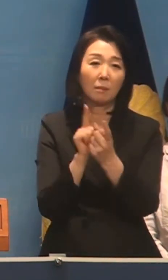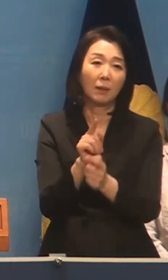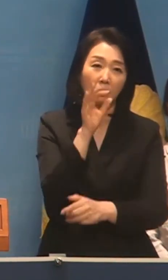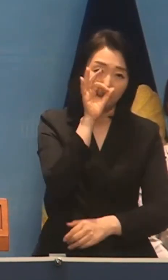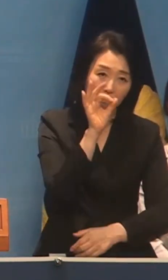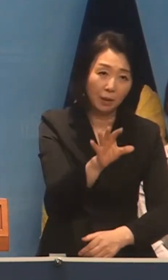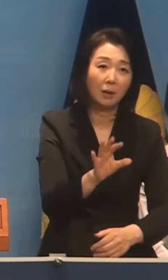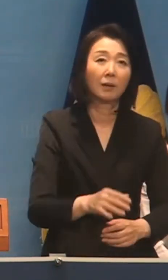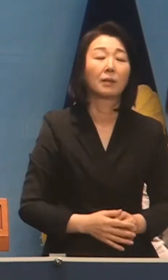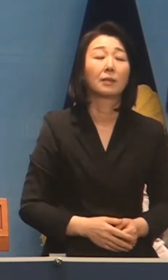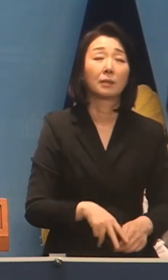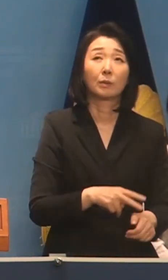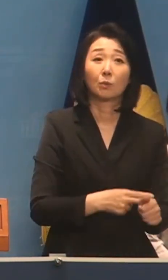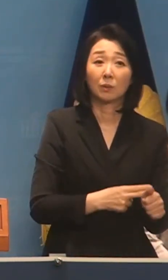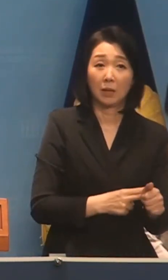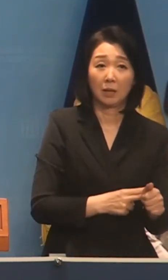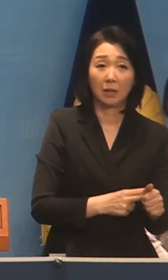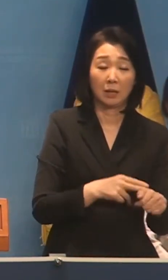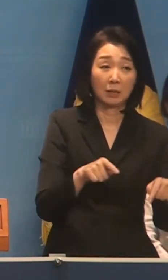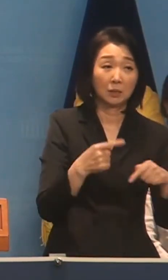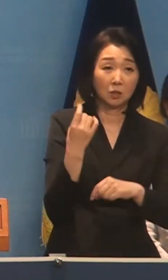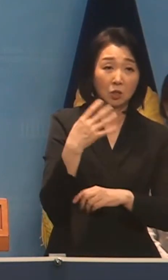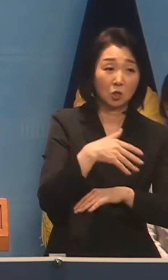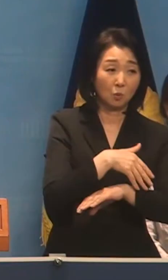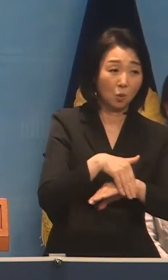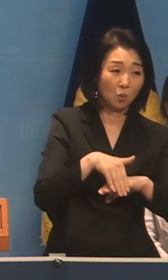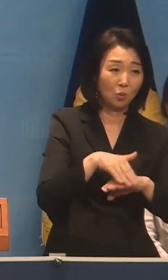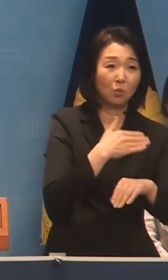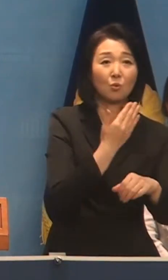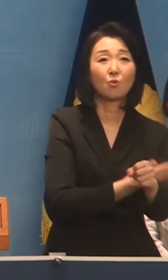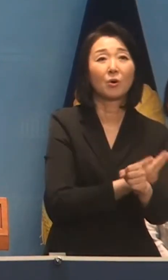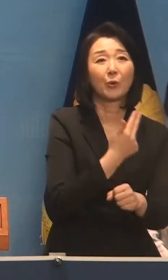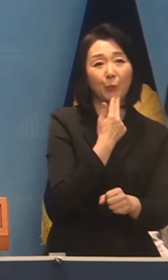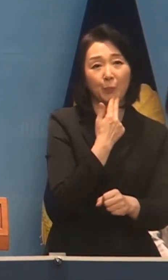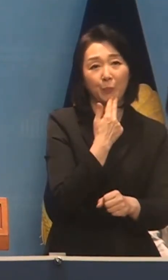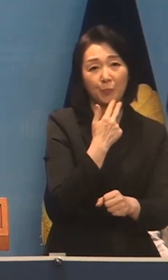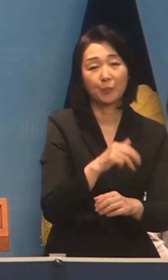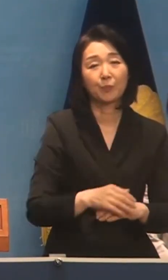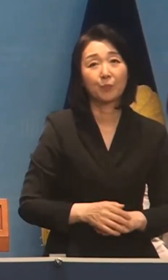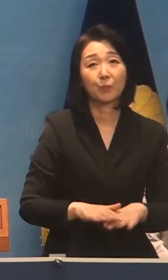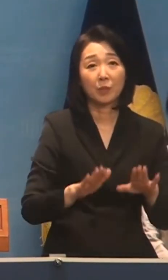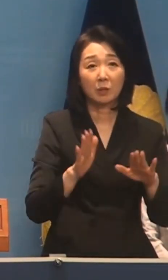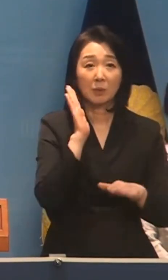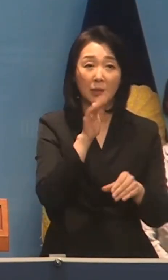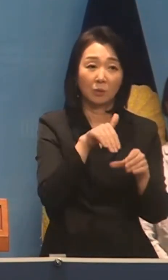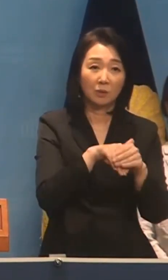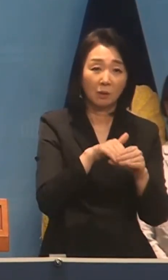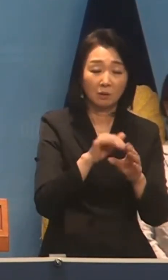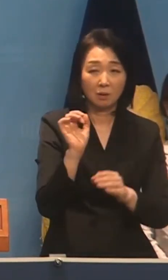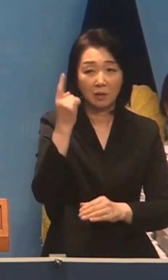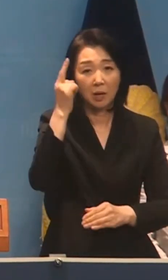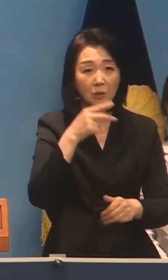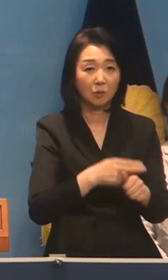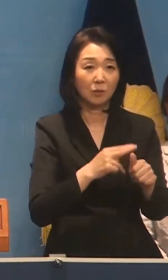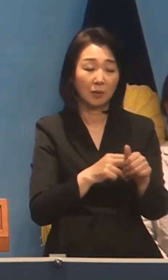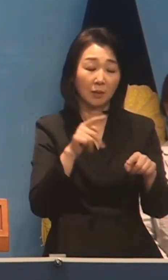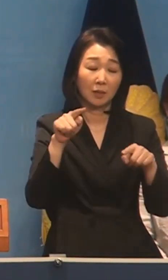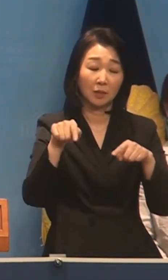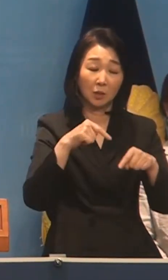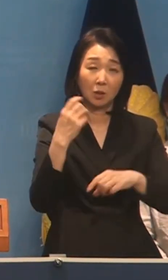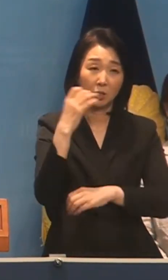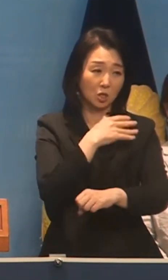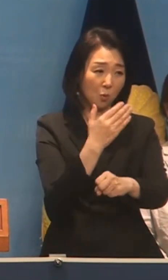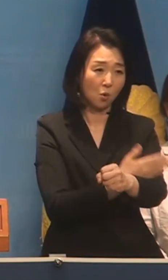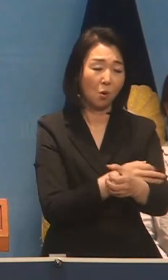없었습니다. 교사들이 정치 기본권이 없기 때문입니다. 이번 대선을 계기로 교사들의